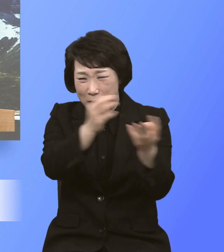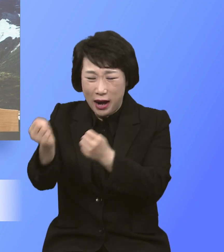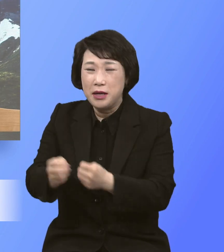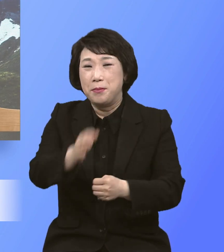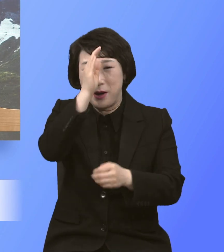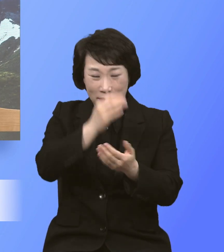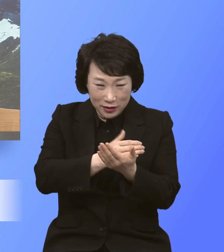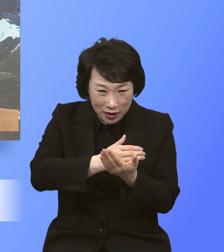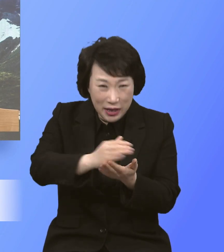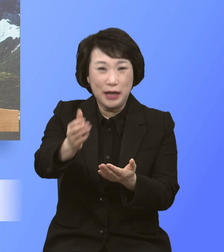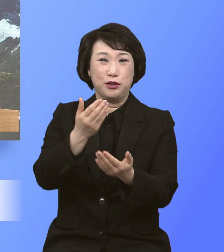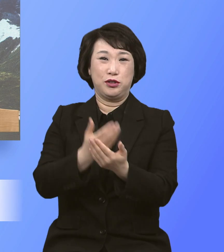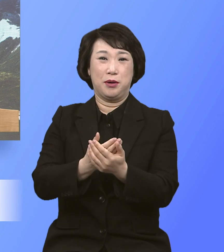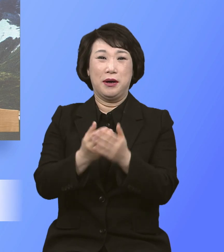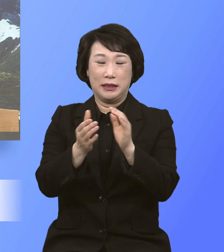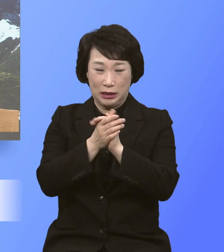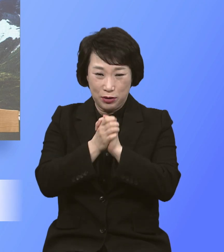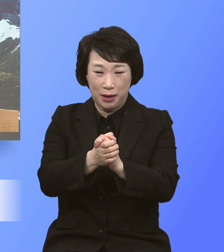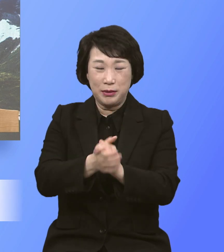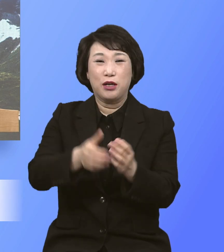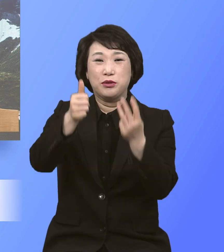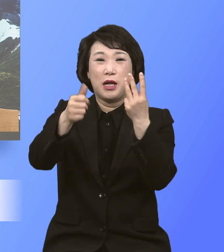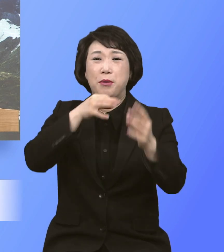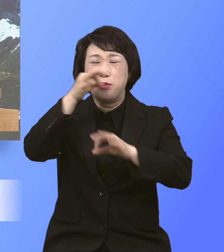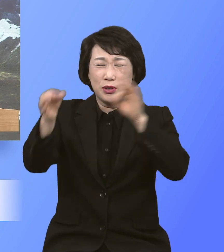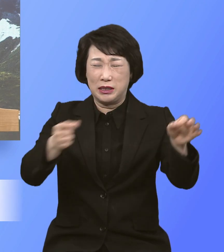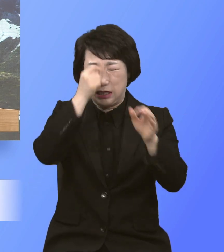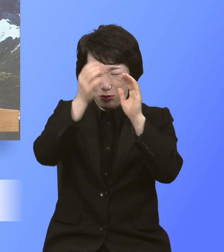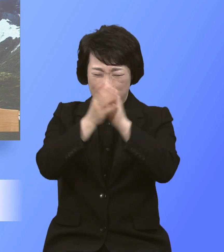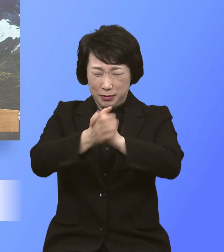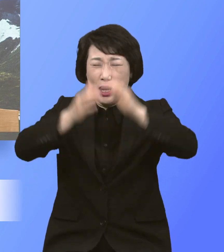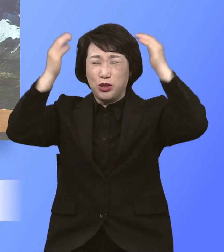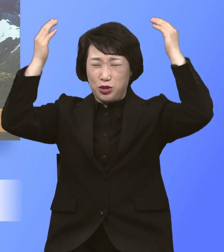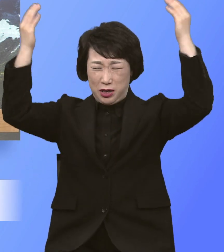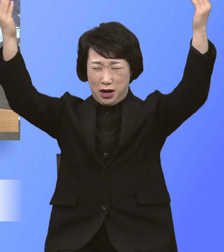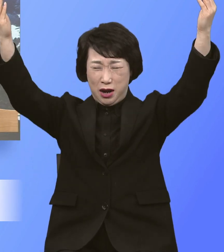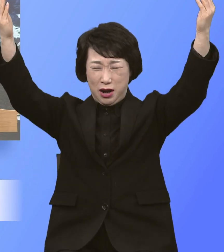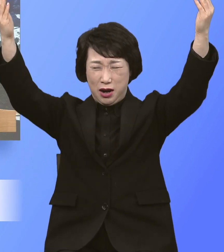질병이 떠나가기를 바랍니다. 주여 삼창하고 기도합니다.